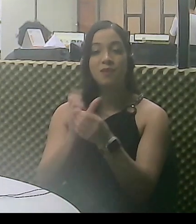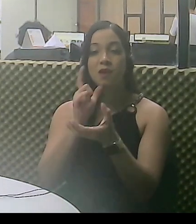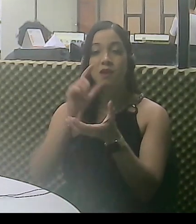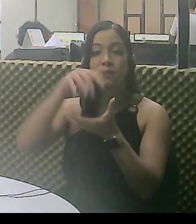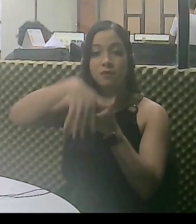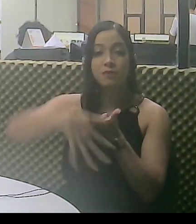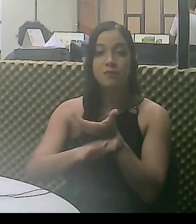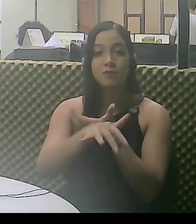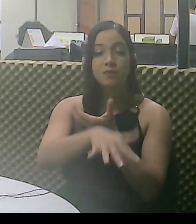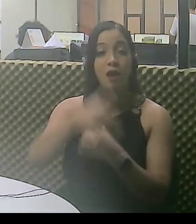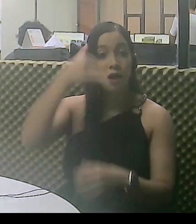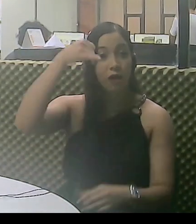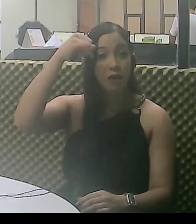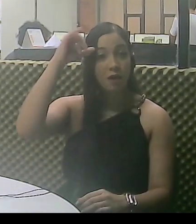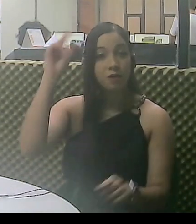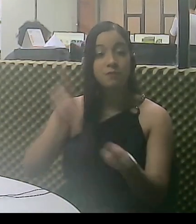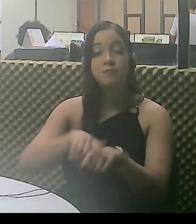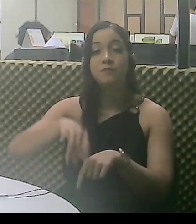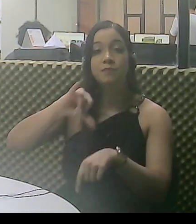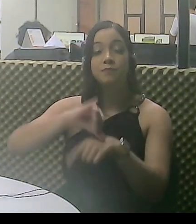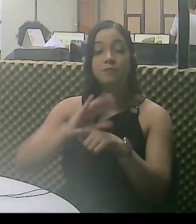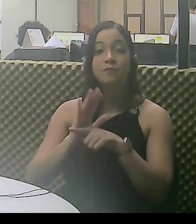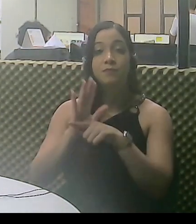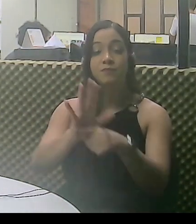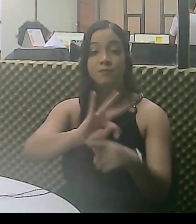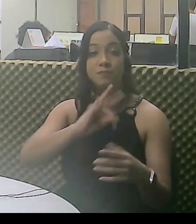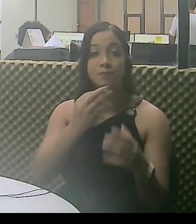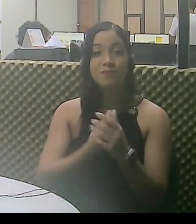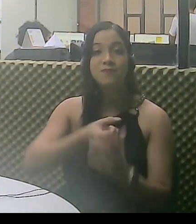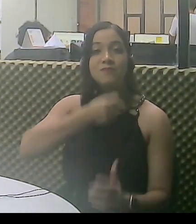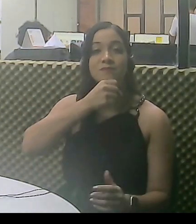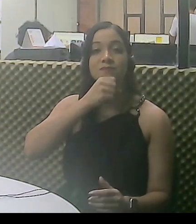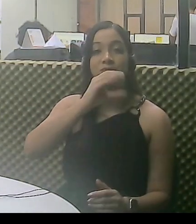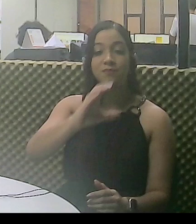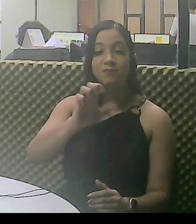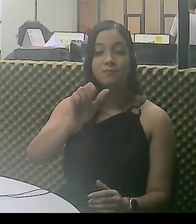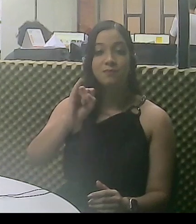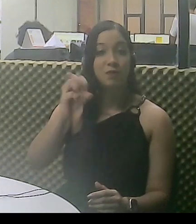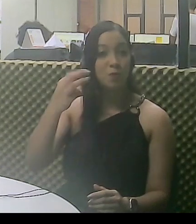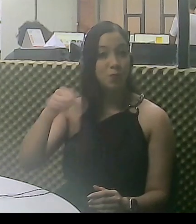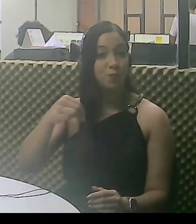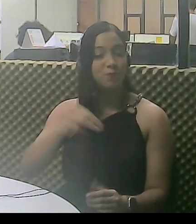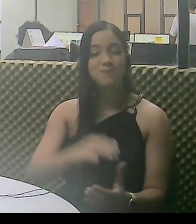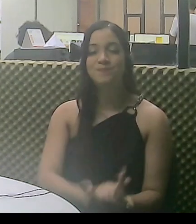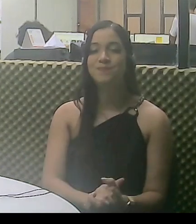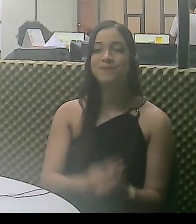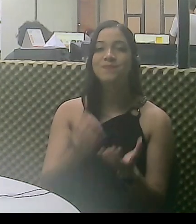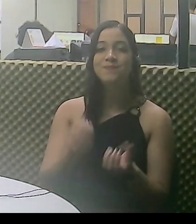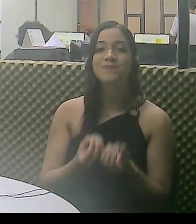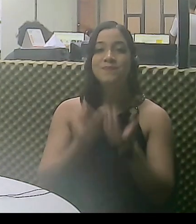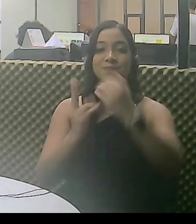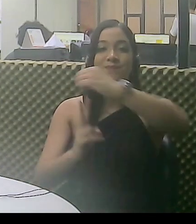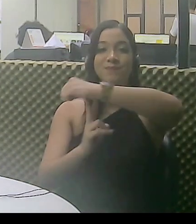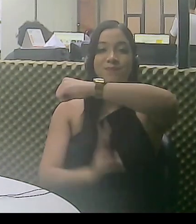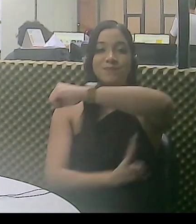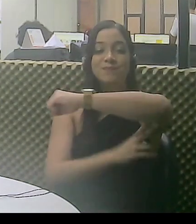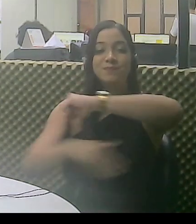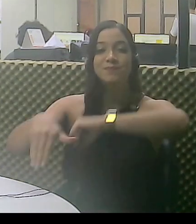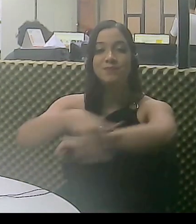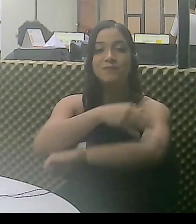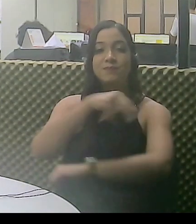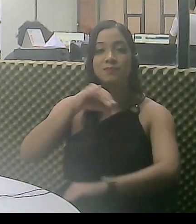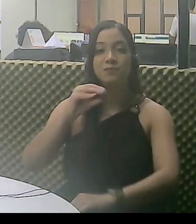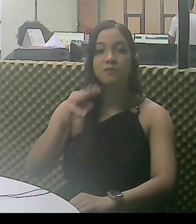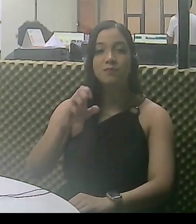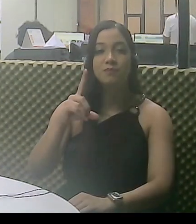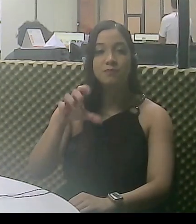do Camaro e do Centro Educacional de Assistência Integrada ao Idoso, o CEAI Morumbi, da entrega do viaduto da Avenida Nicomedes